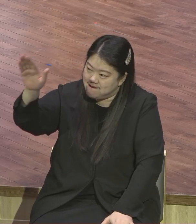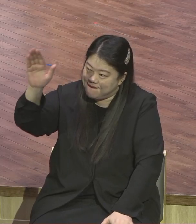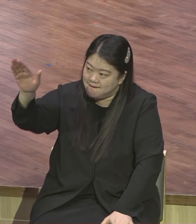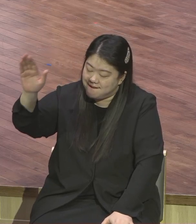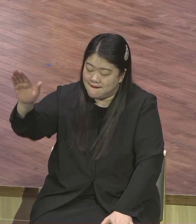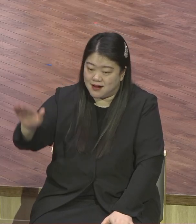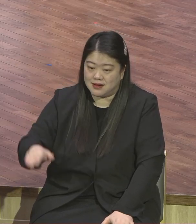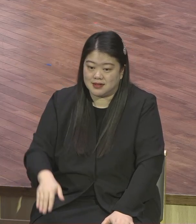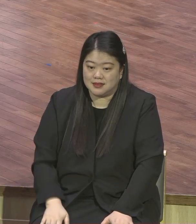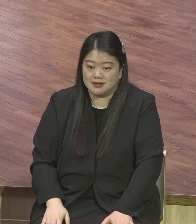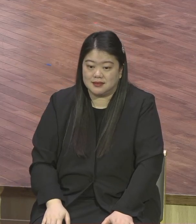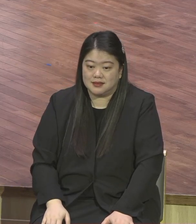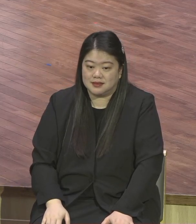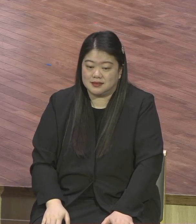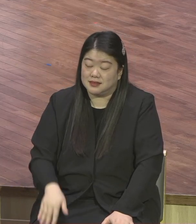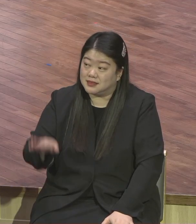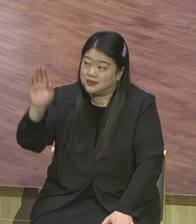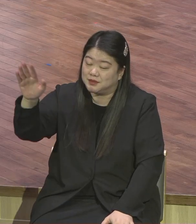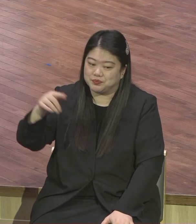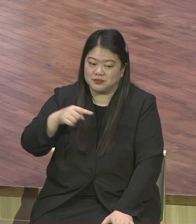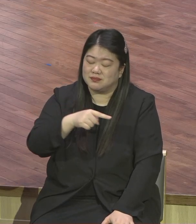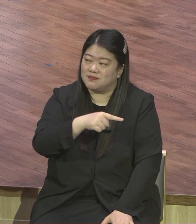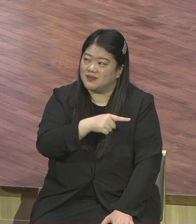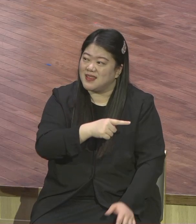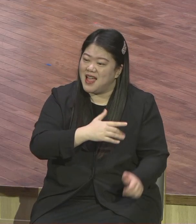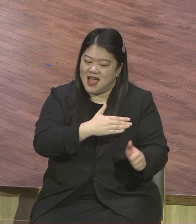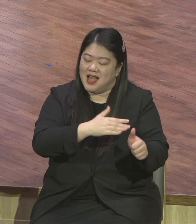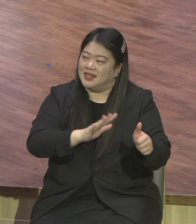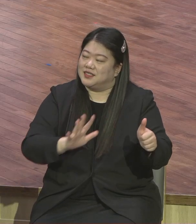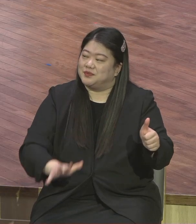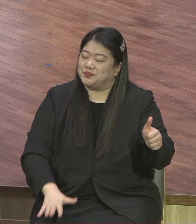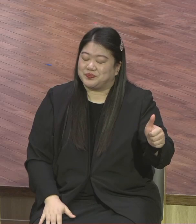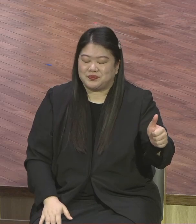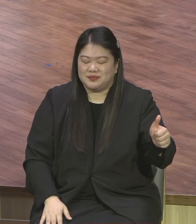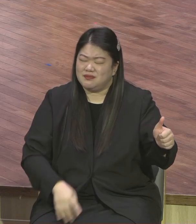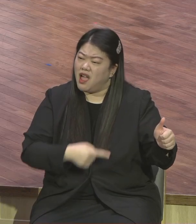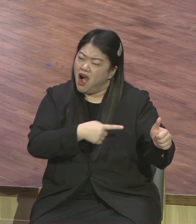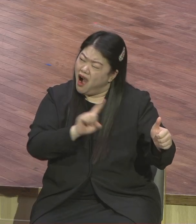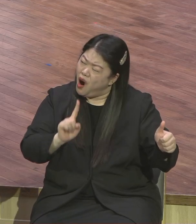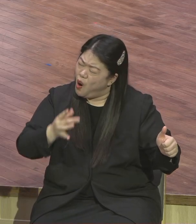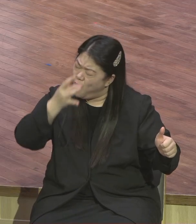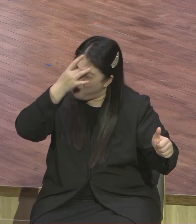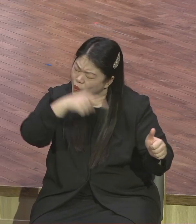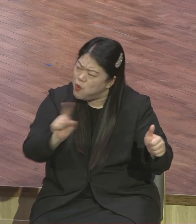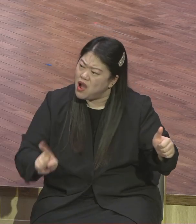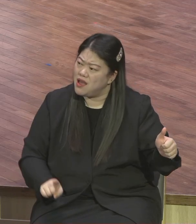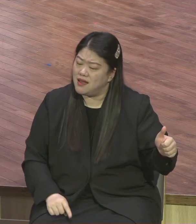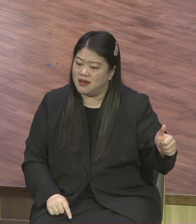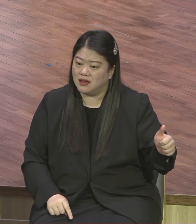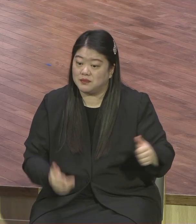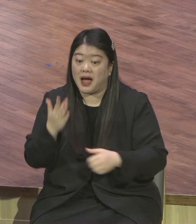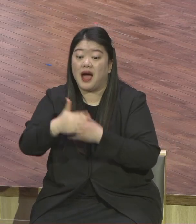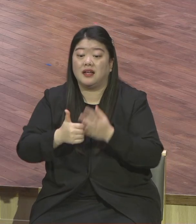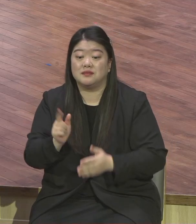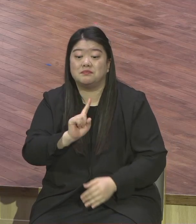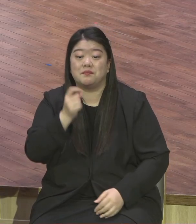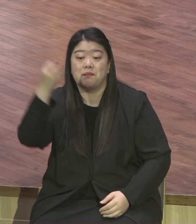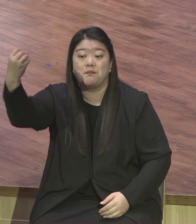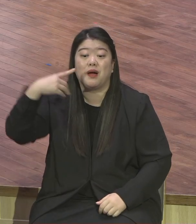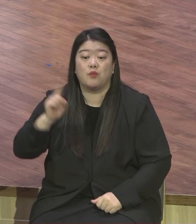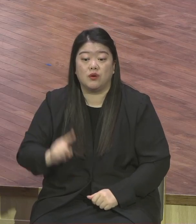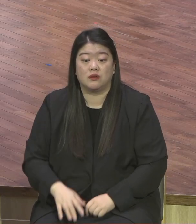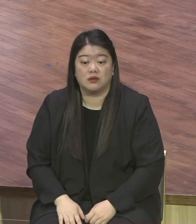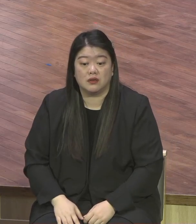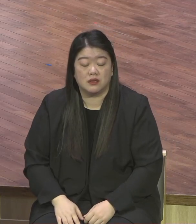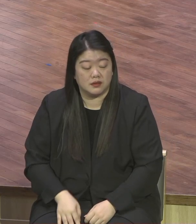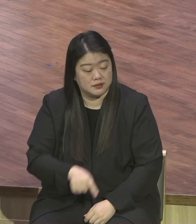저 인간을 어떻게 할까 주여 그러면 네 꼬라지를 알아라. 저는 그렇게 이야기해요. 성령께서 네